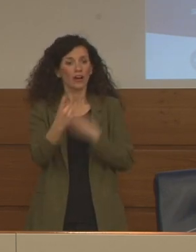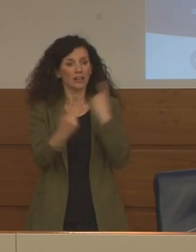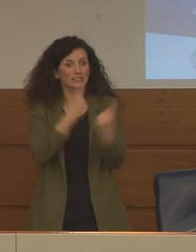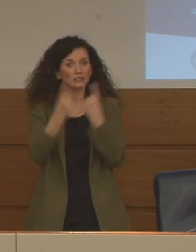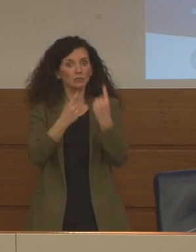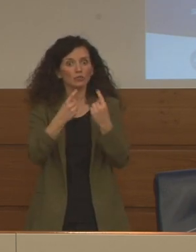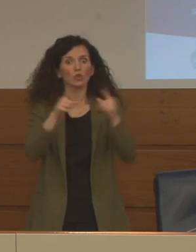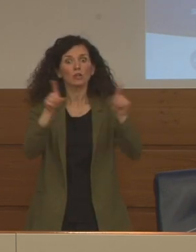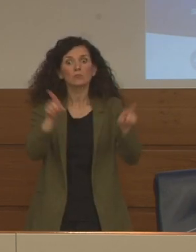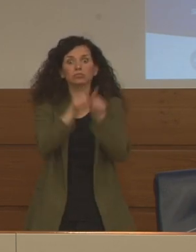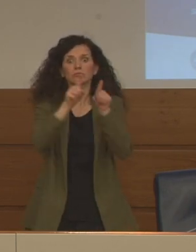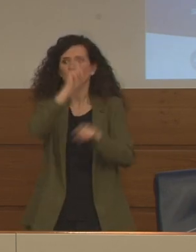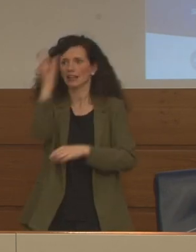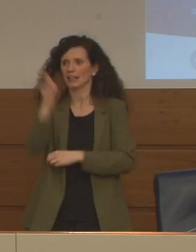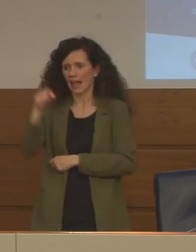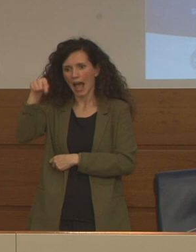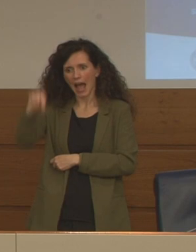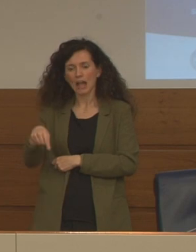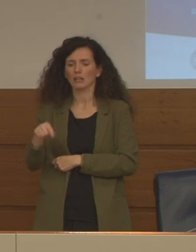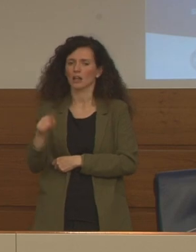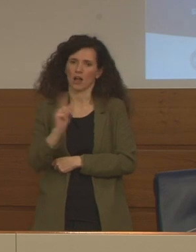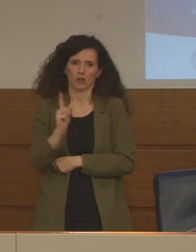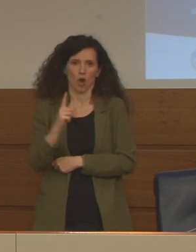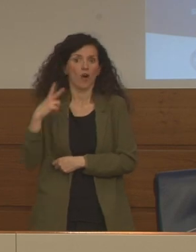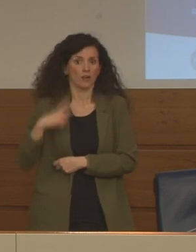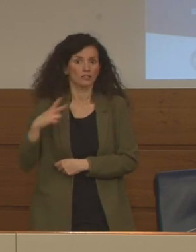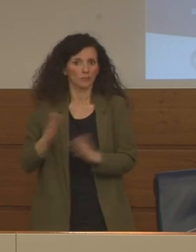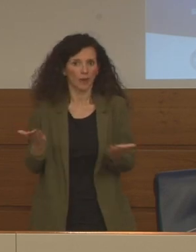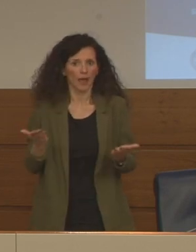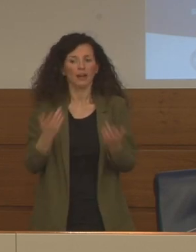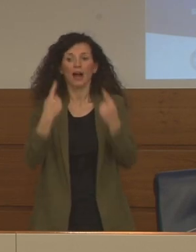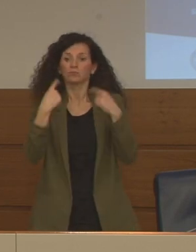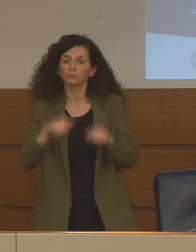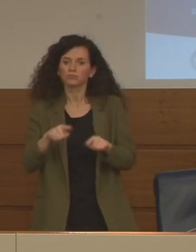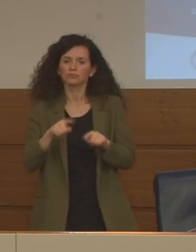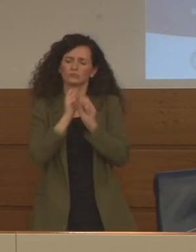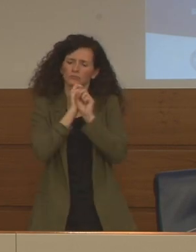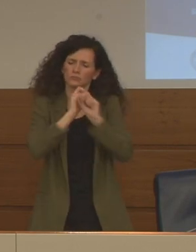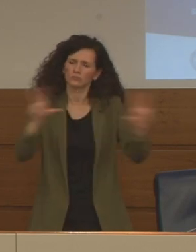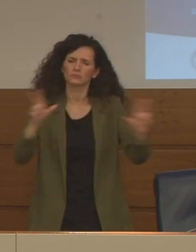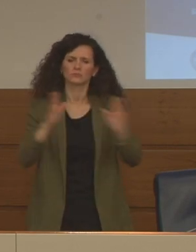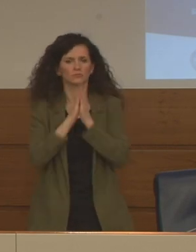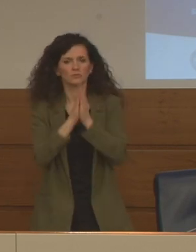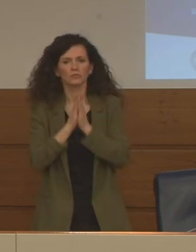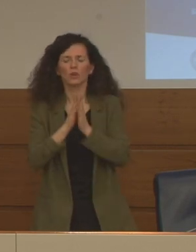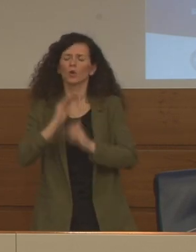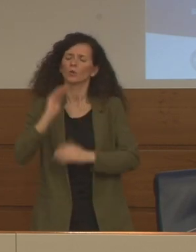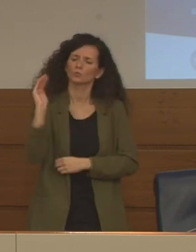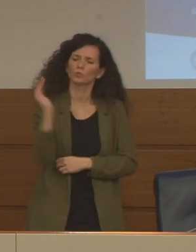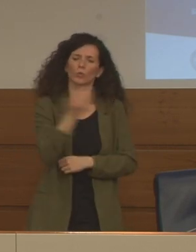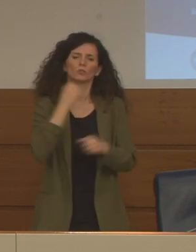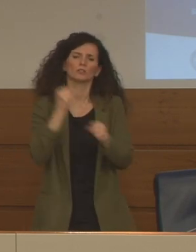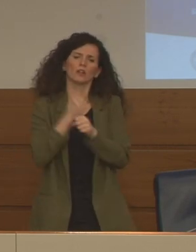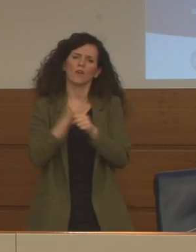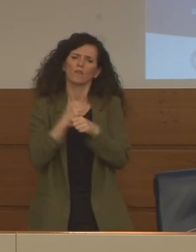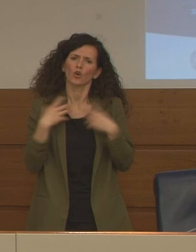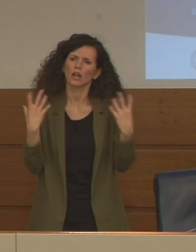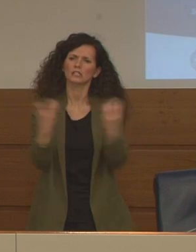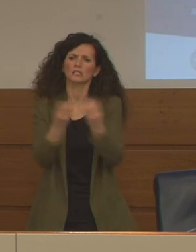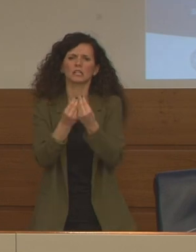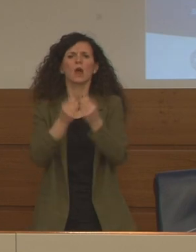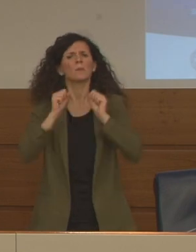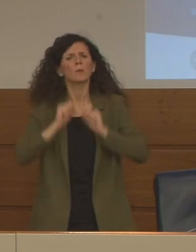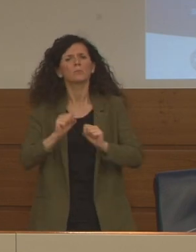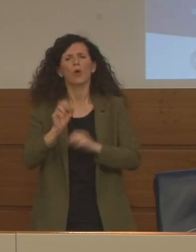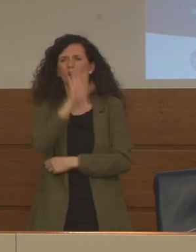altre aree del paese la scommessa e da lì gli appelli è che dobbiamo tutti lavorare assieme anche se in questo momento in alcune